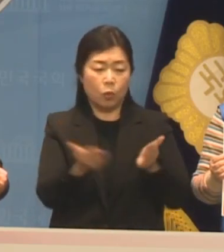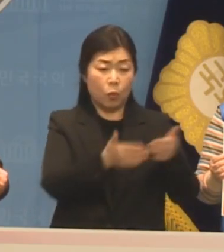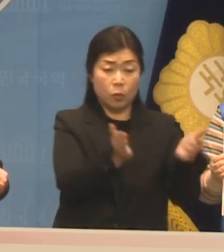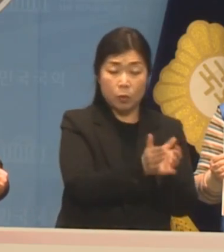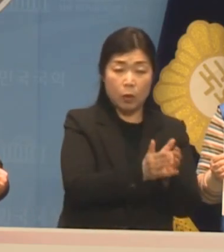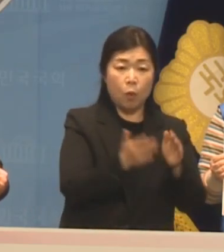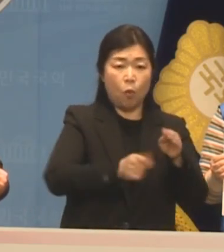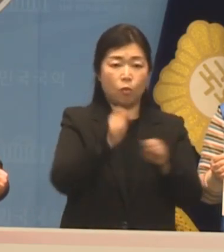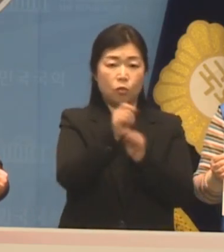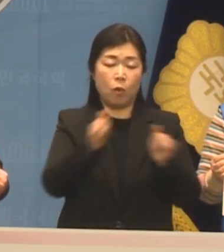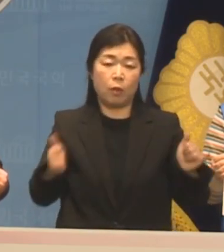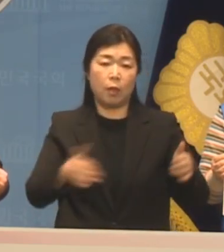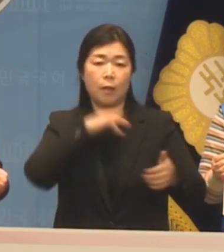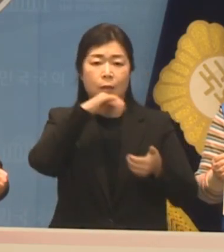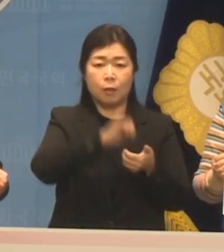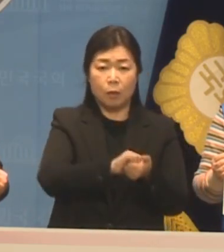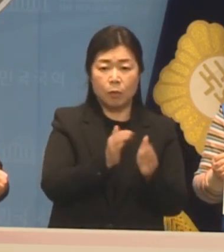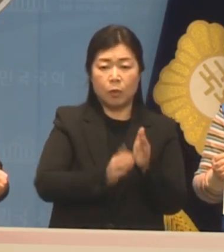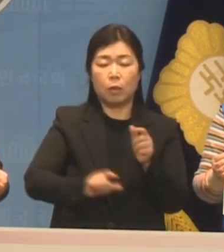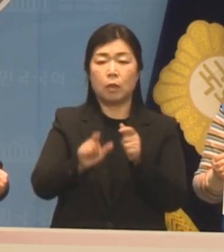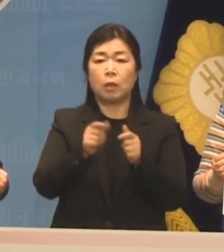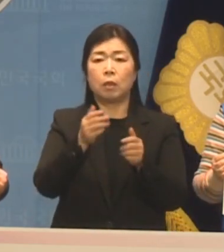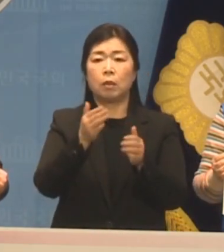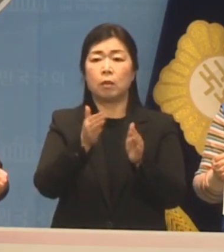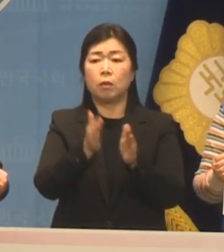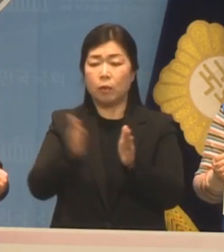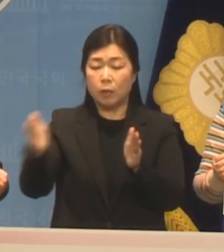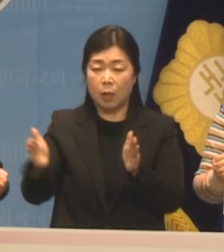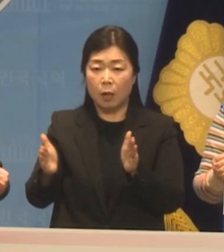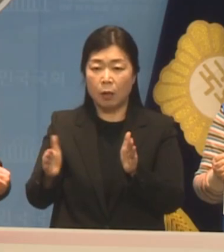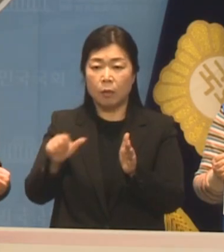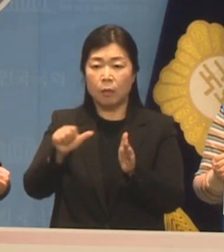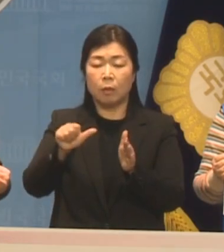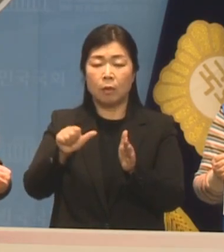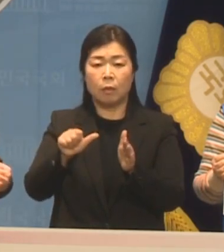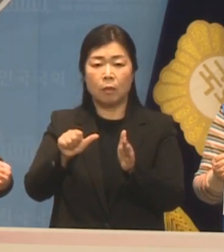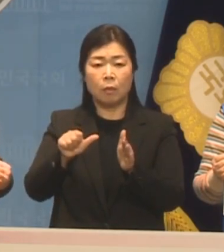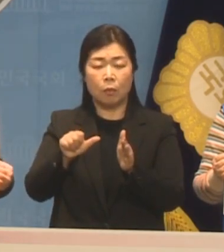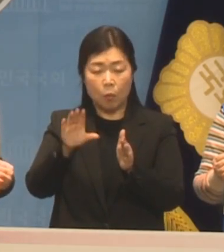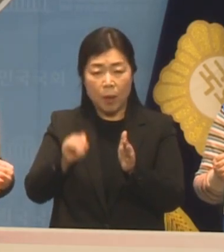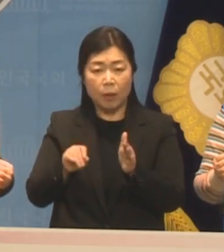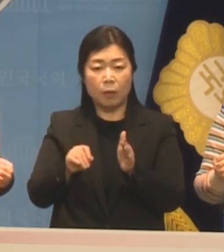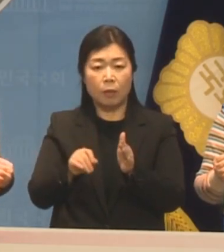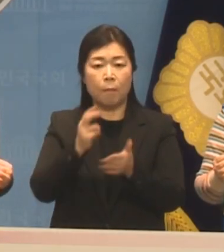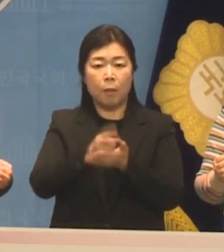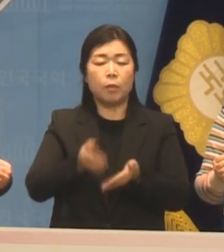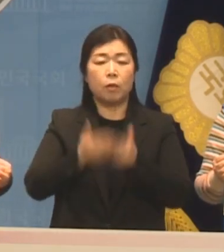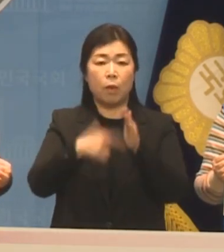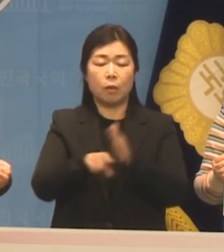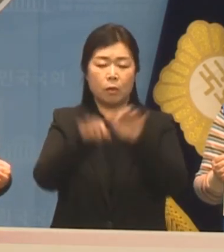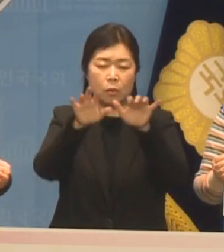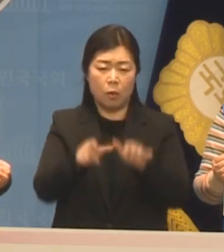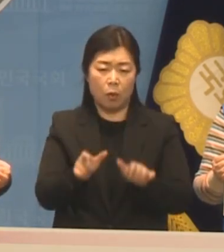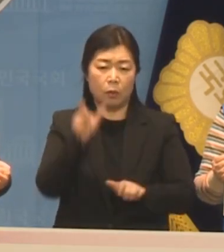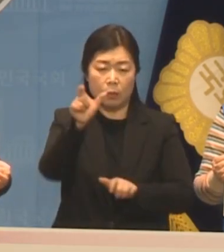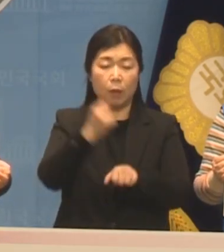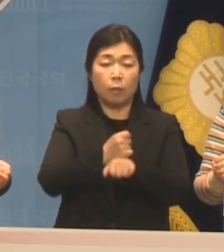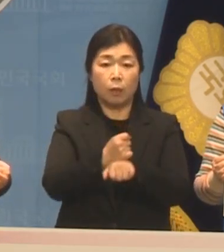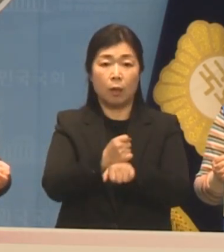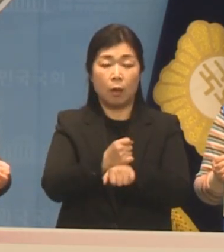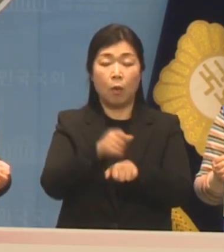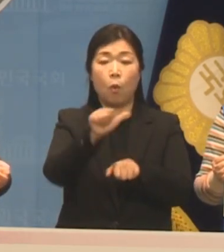공무원 정년 연장 5만 입법 청원에 들어가고자 합니다. 5만 입법 청원은 전국에